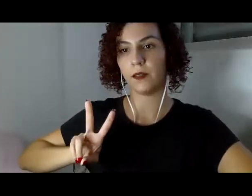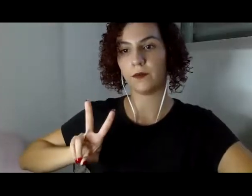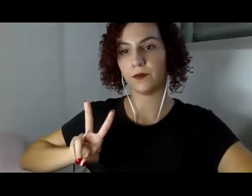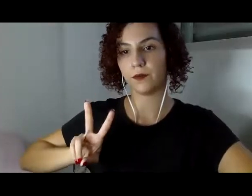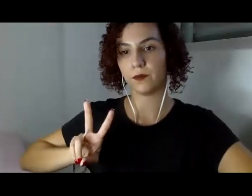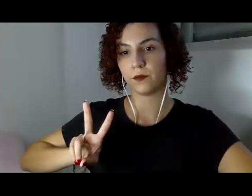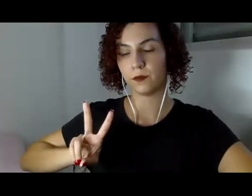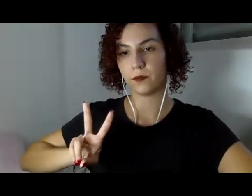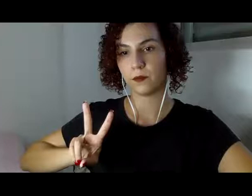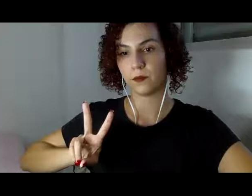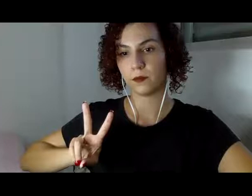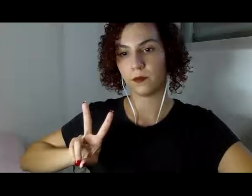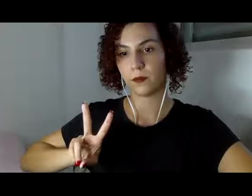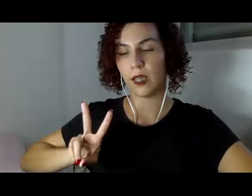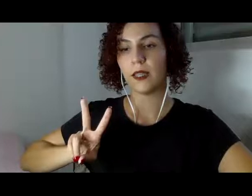V,